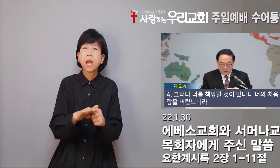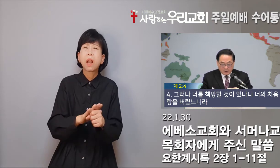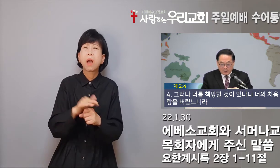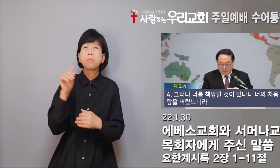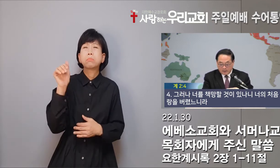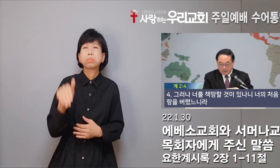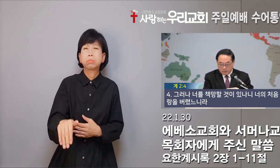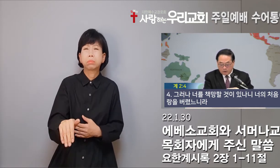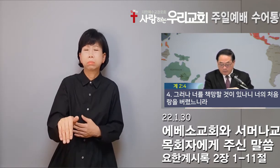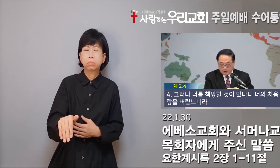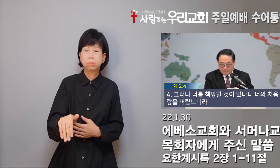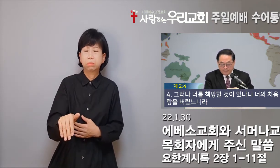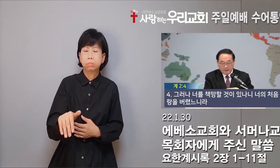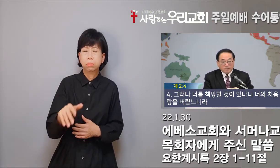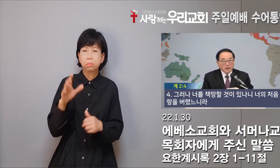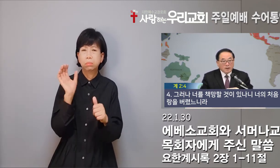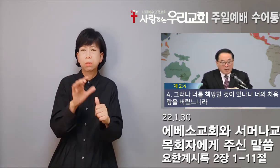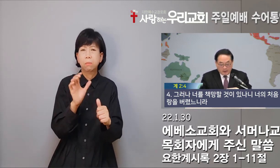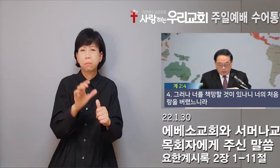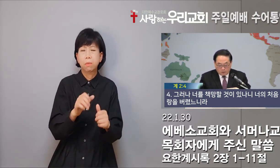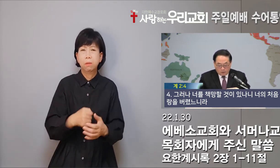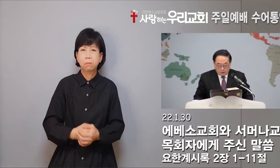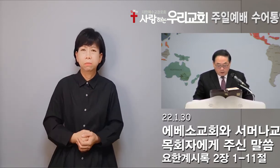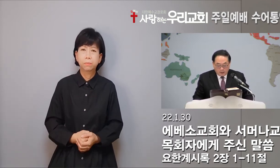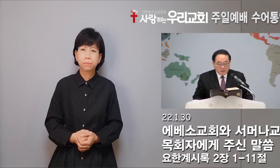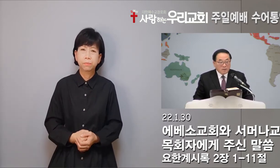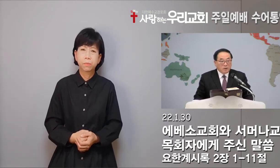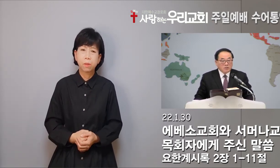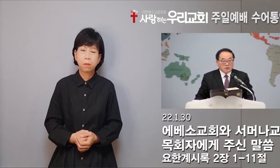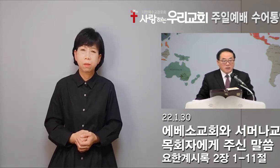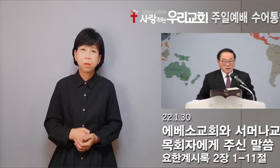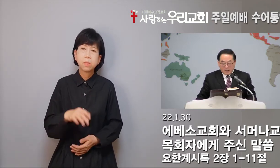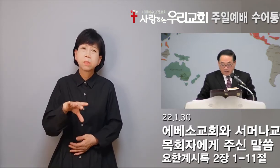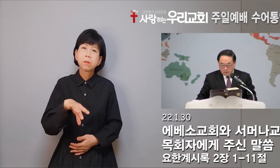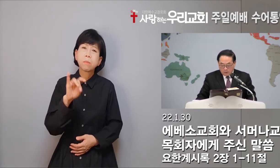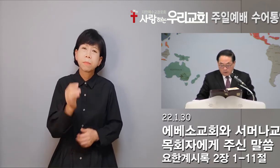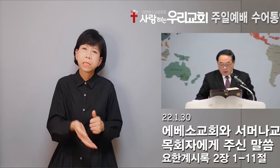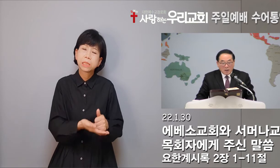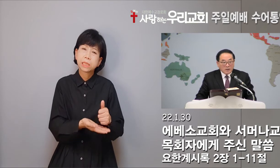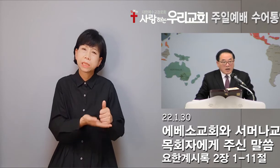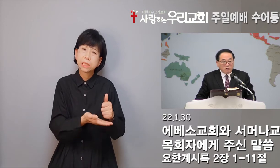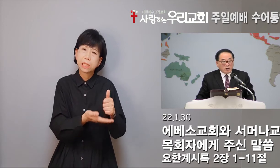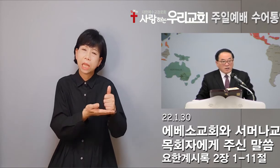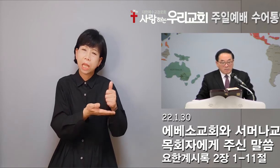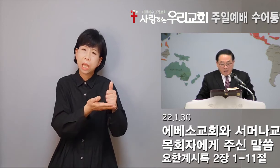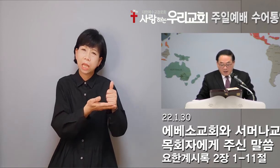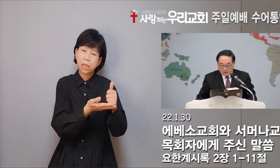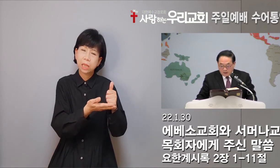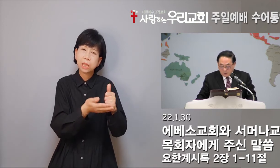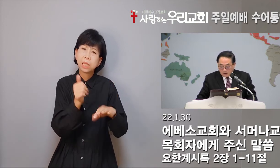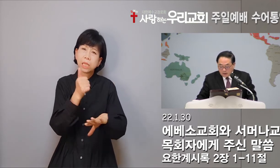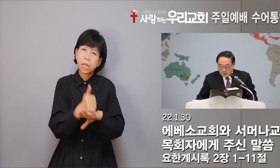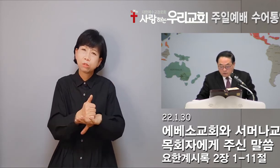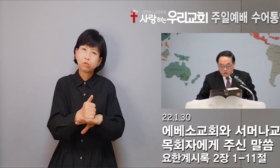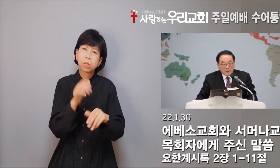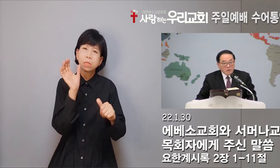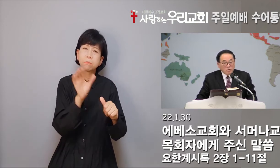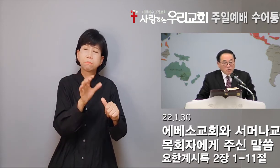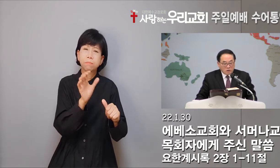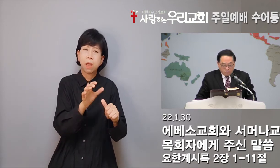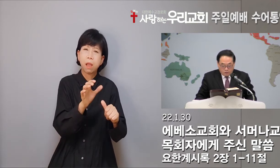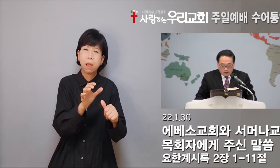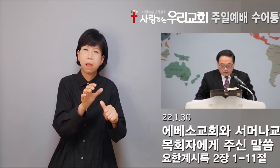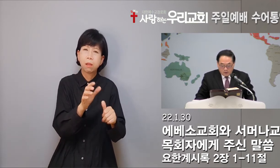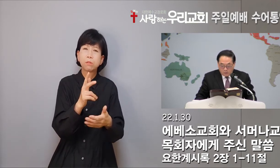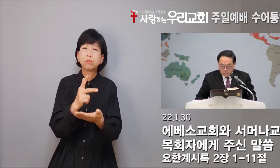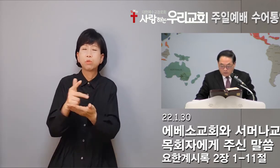버렸느니라 이렇게 말씀하고 있습니다. 에베소 교회를 향하여 먼저 칭찬하고 나중에 책망하신 것은 주님의